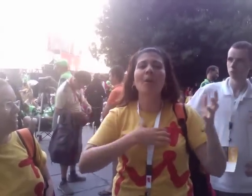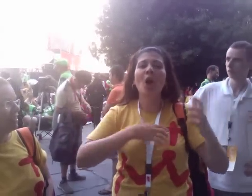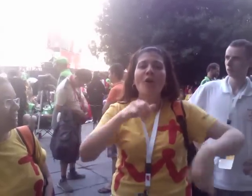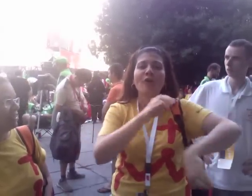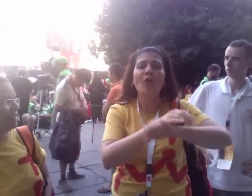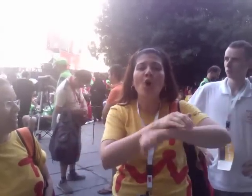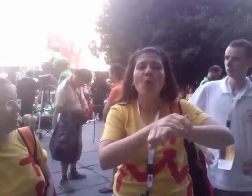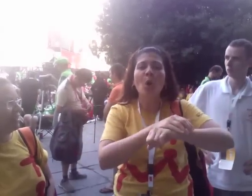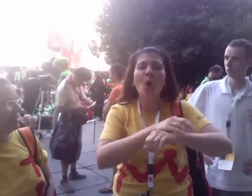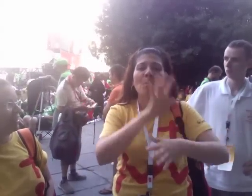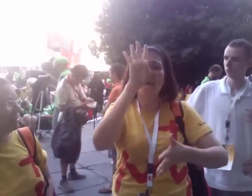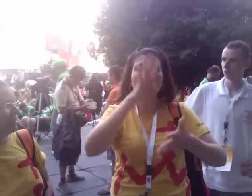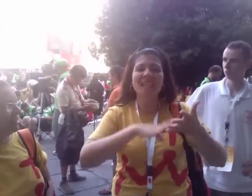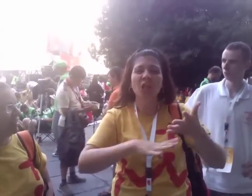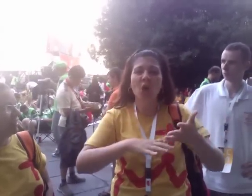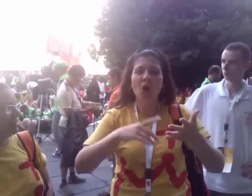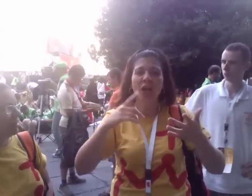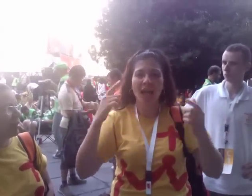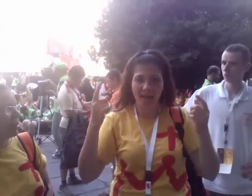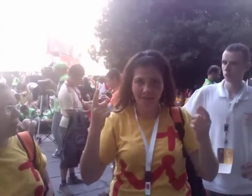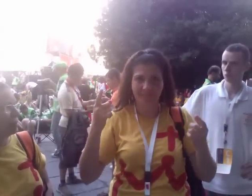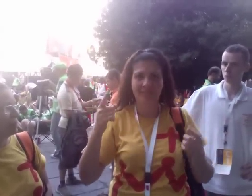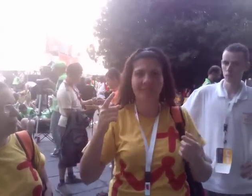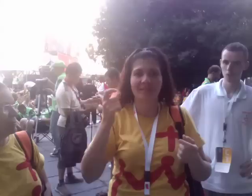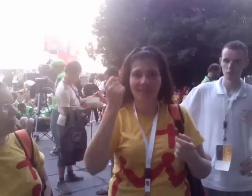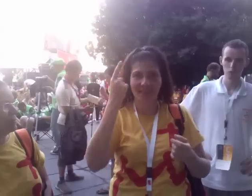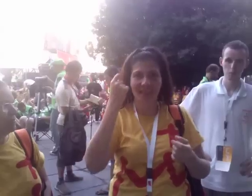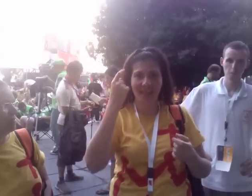se han sumado a nosotros, ¿no? Aunque la mayoría somos músicos de Madrid,